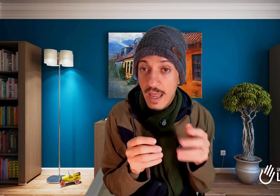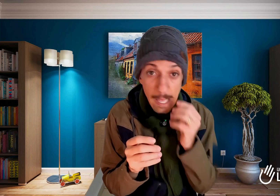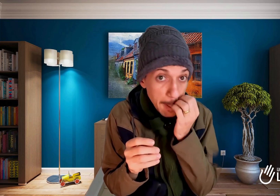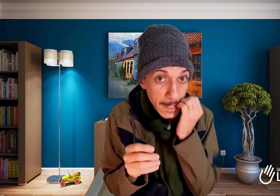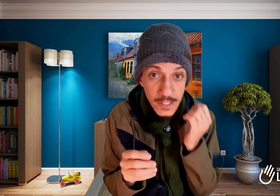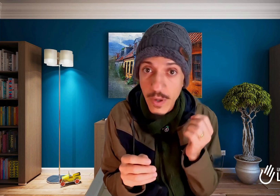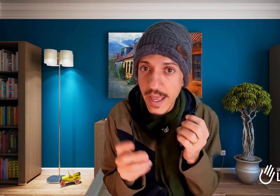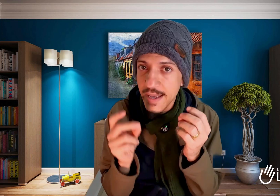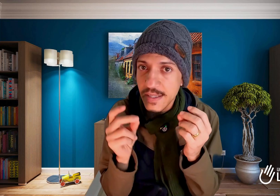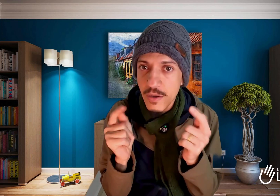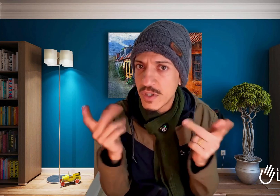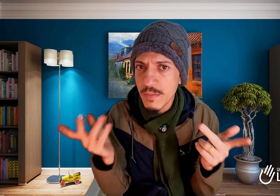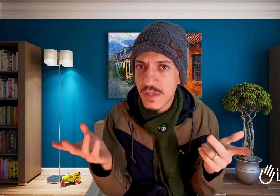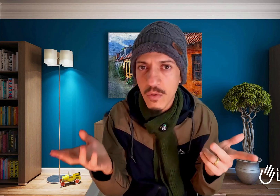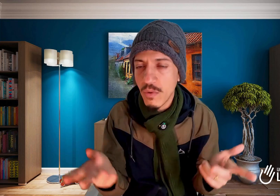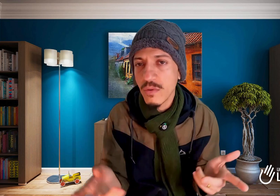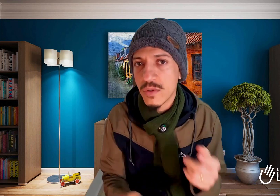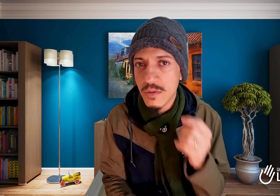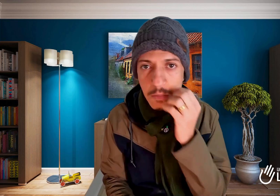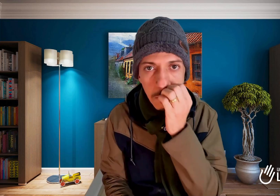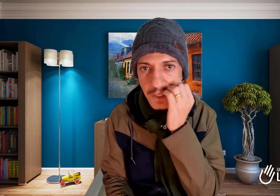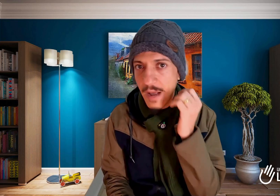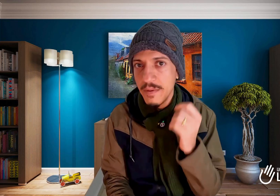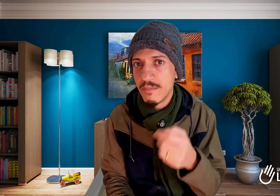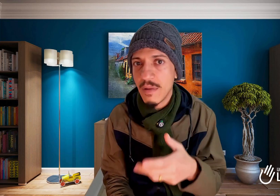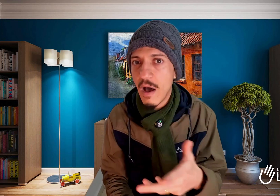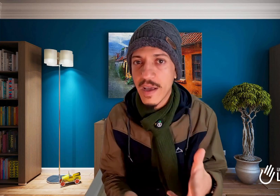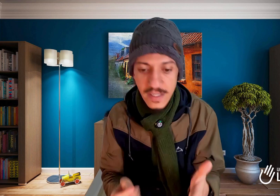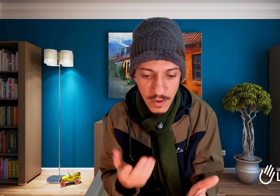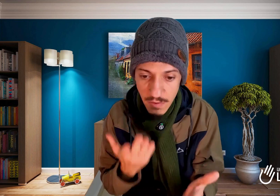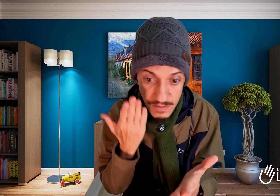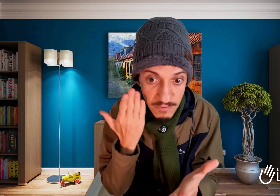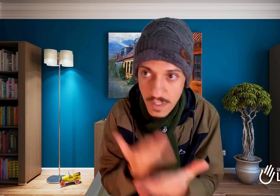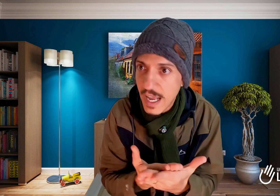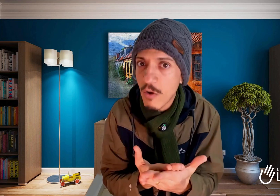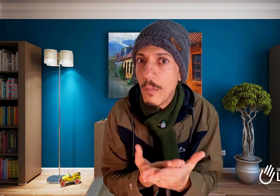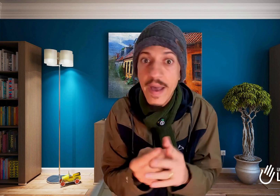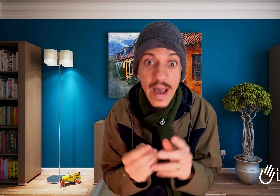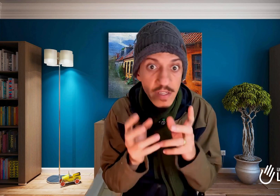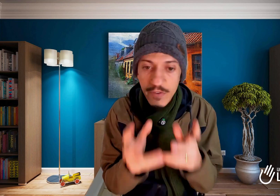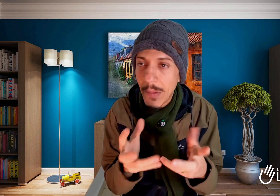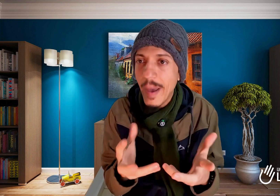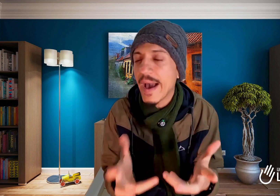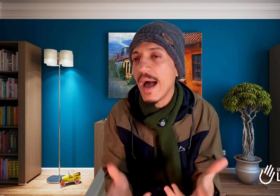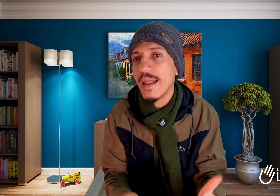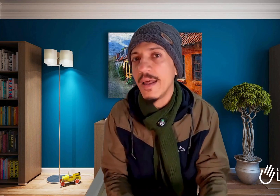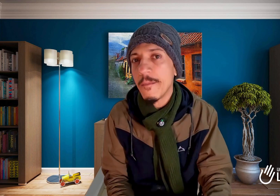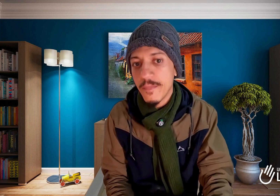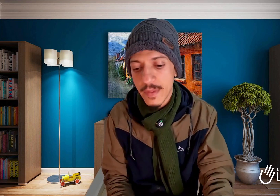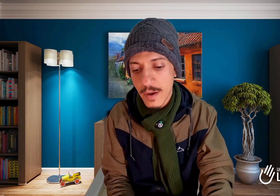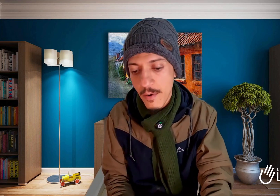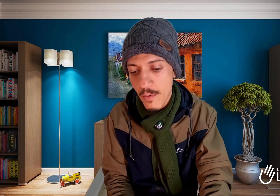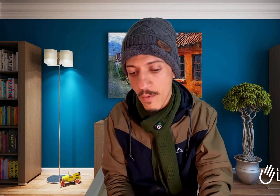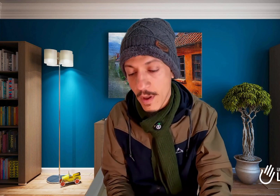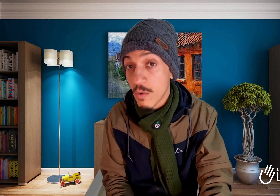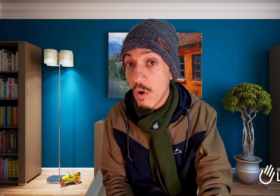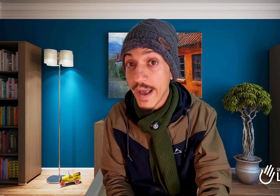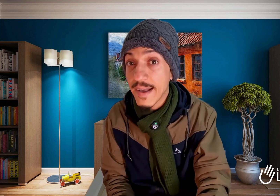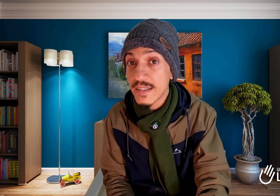E isso aí é questão de segundos, sabe? É uma questão de você acompanhar, de você pegar ali. Então, qualquer que seja o